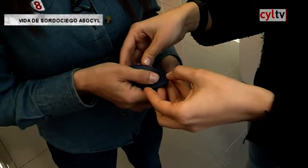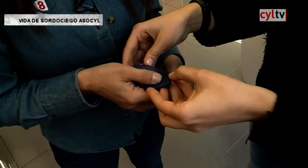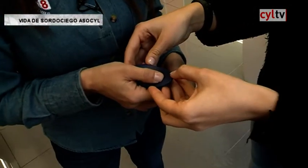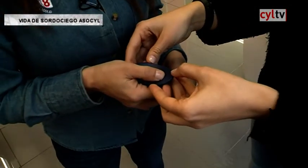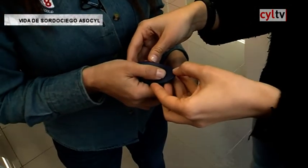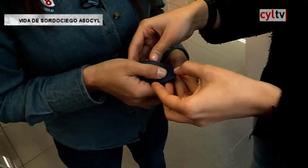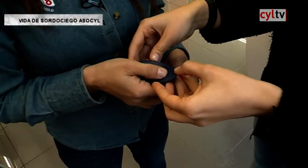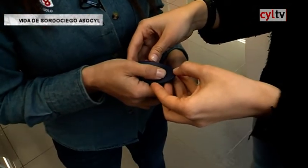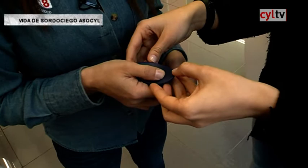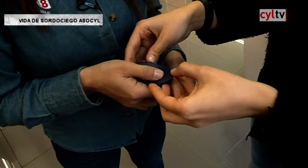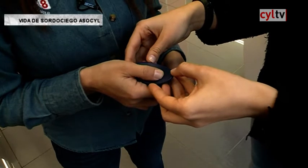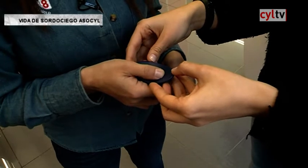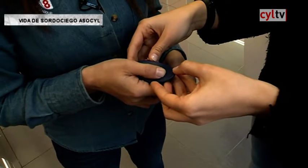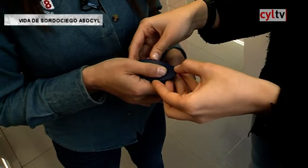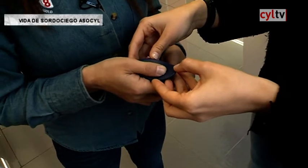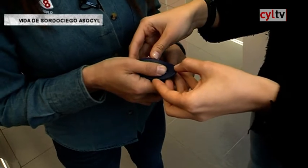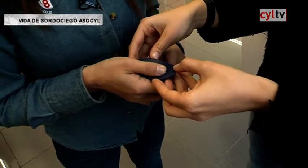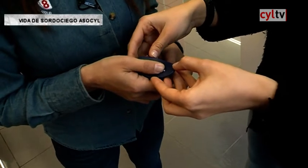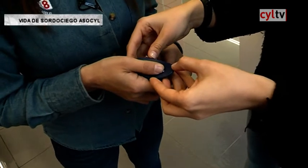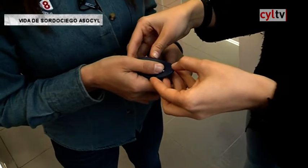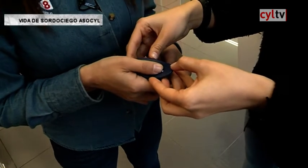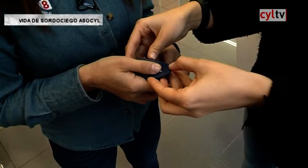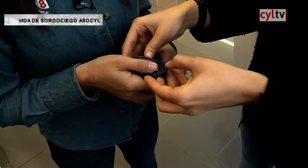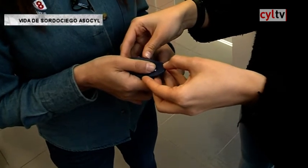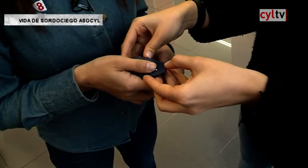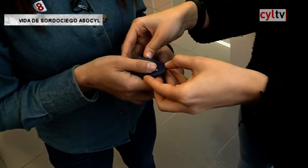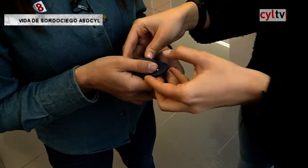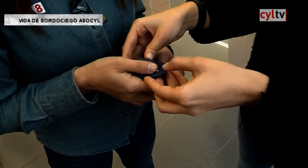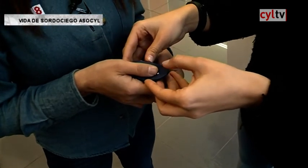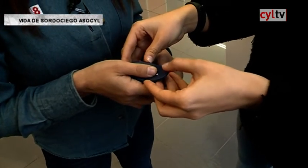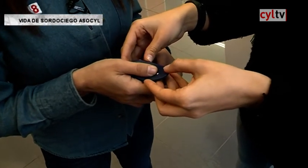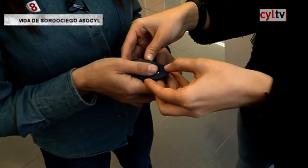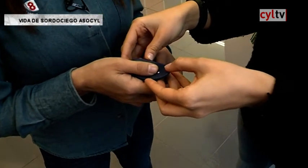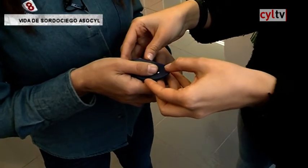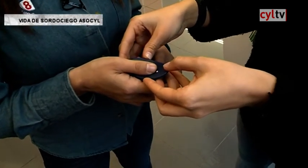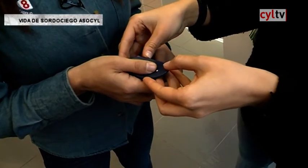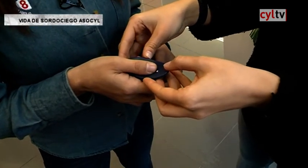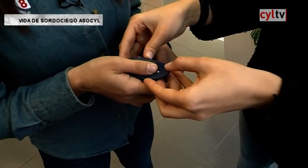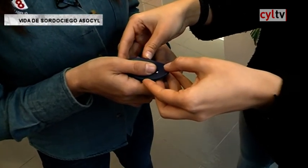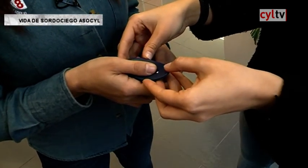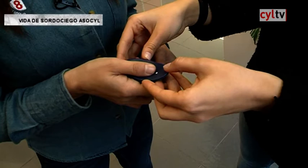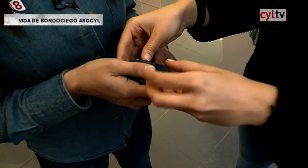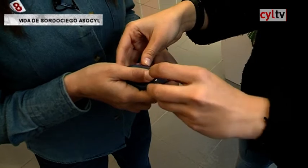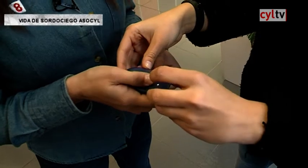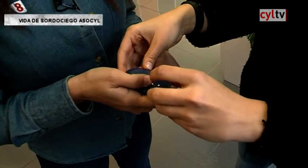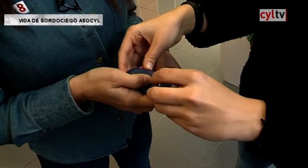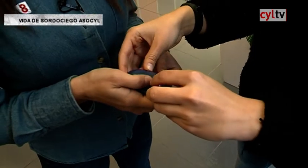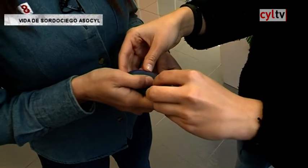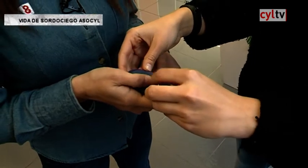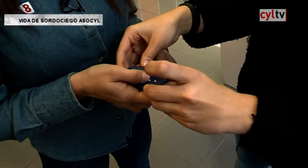notas. Dos vibraciones. Eso es, dos vibraciones. Esto lo que demuestra es que son las dos ahora. Entonces, ahora aprieta